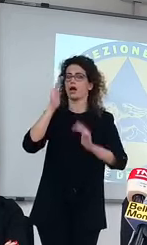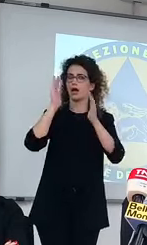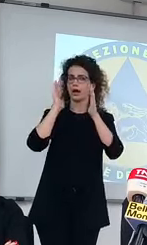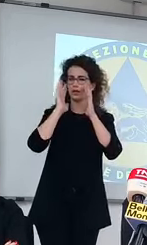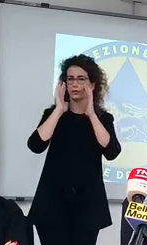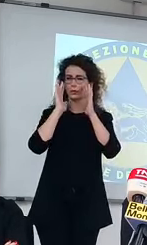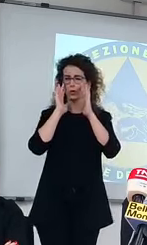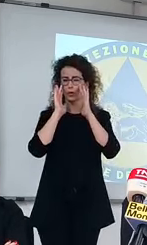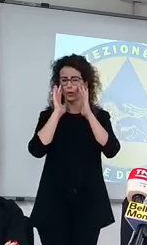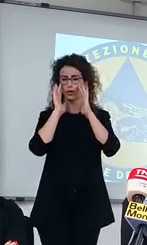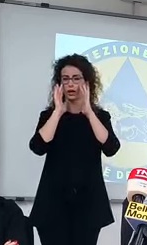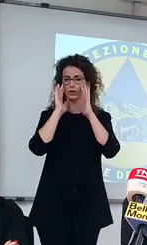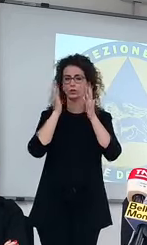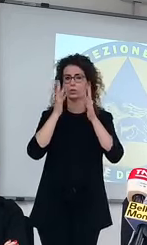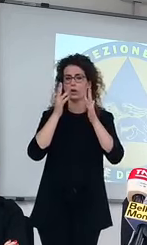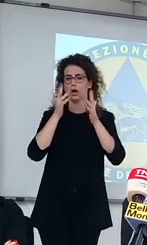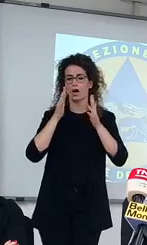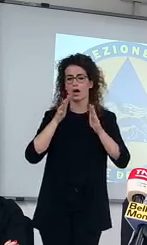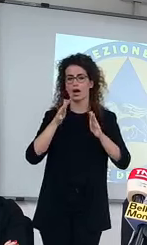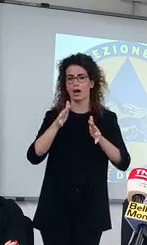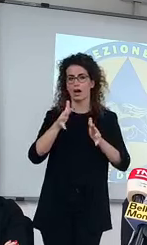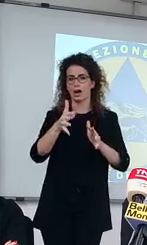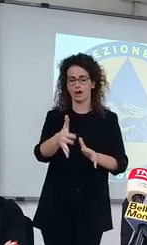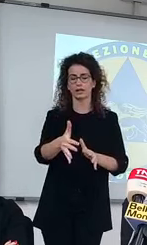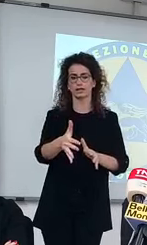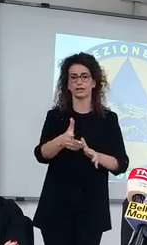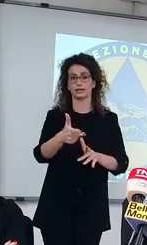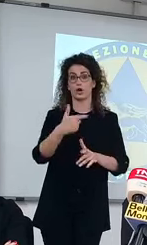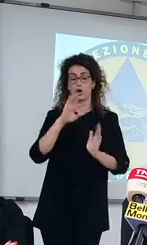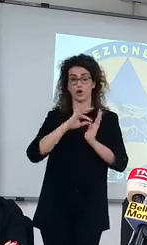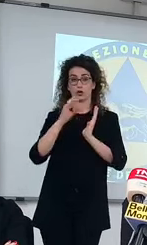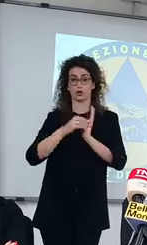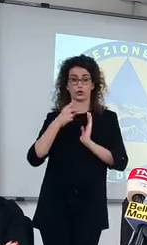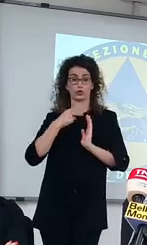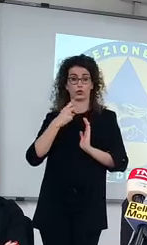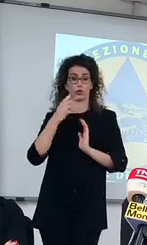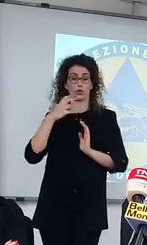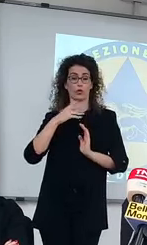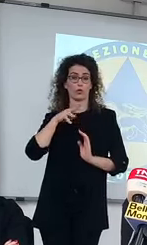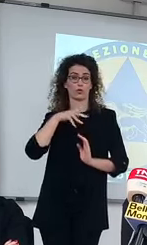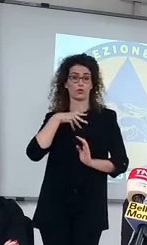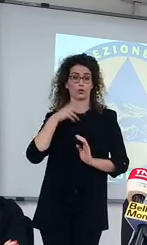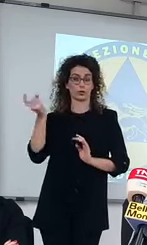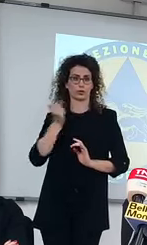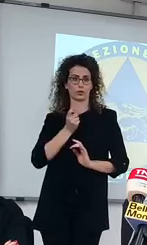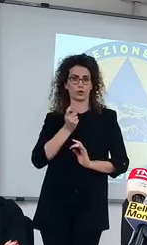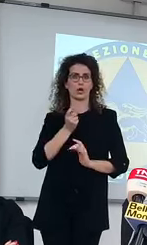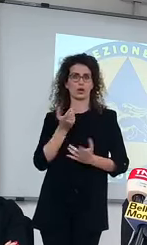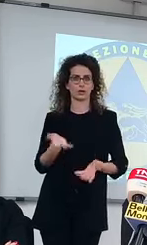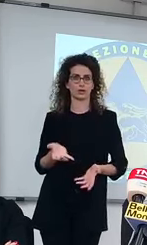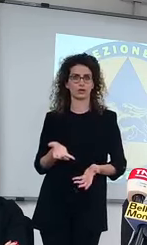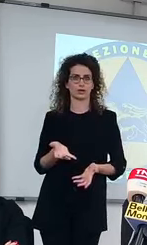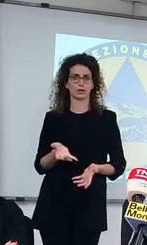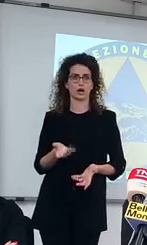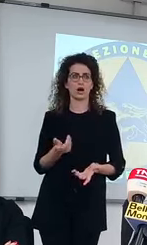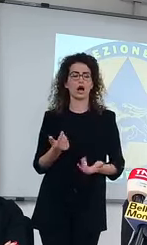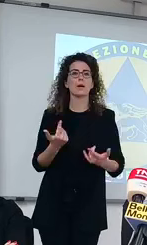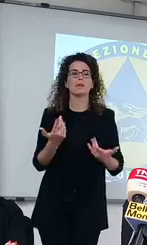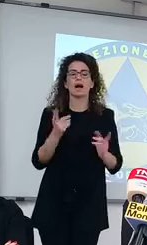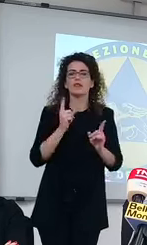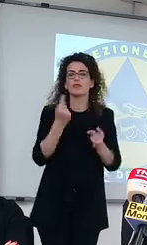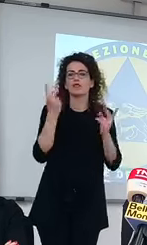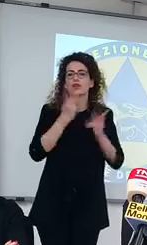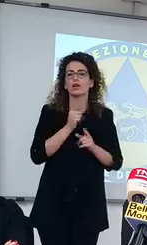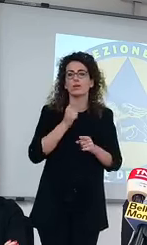Figliuolo, ci sta andando. Sì. Fermo restando che un vaccino che ad esempio in Gran Bretagna è stato utilizzato. Sì,